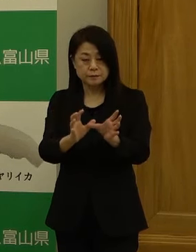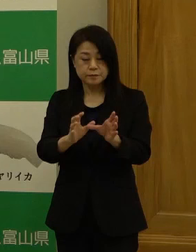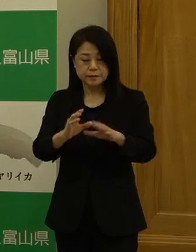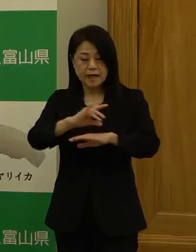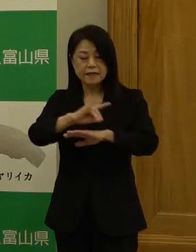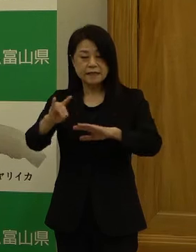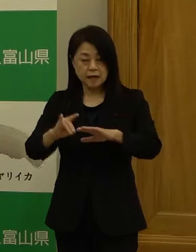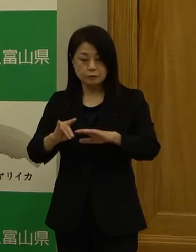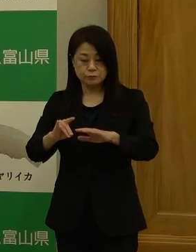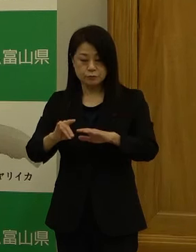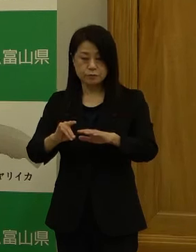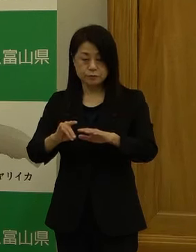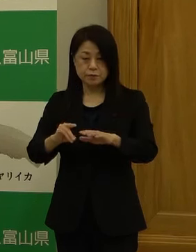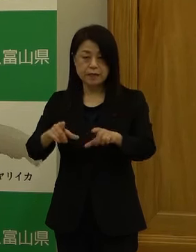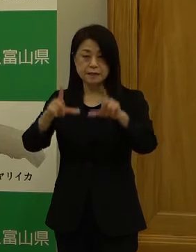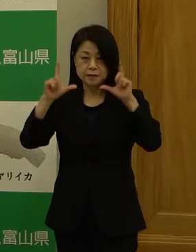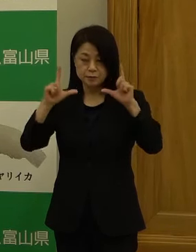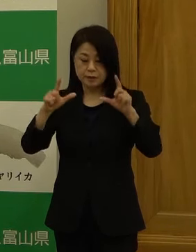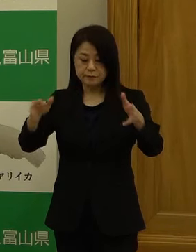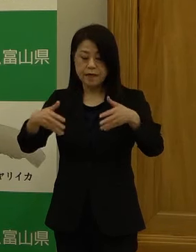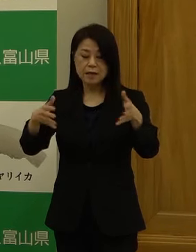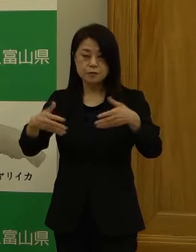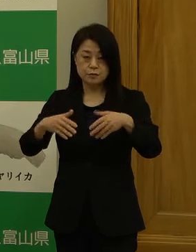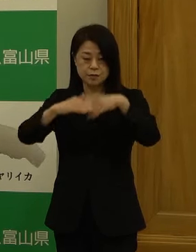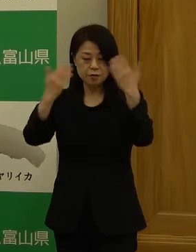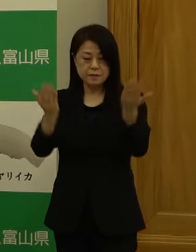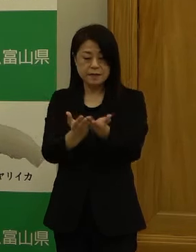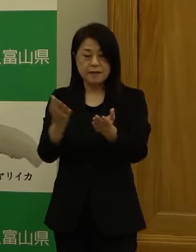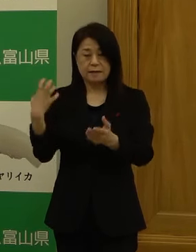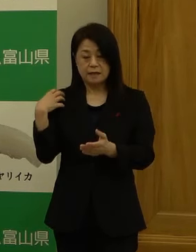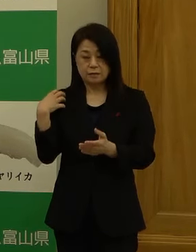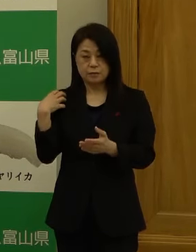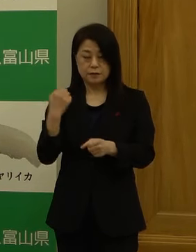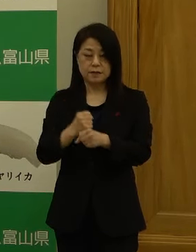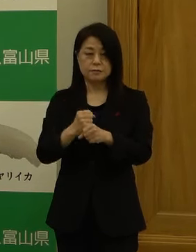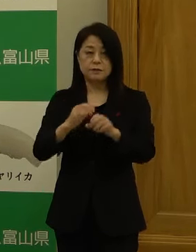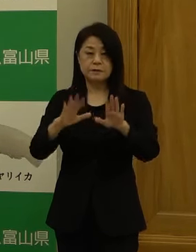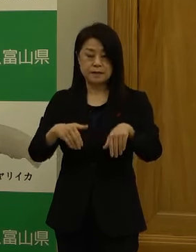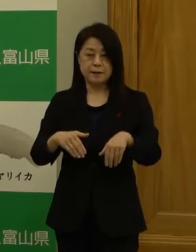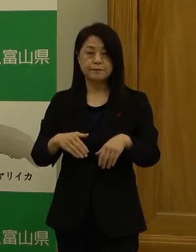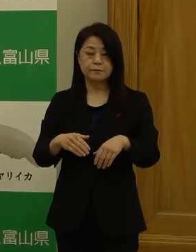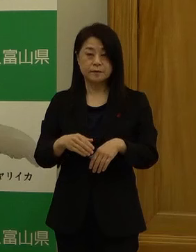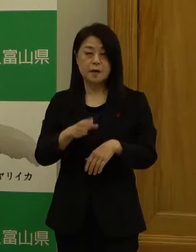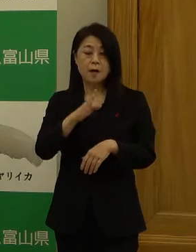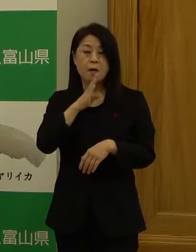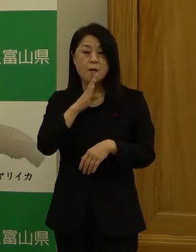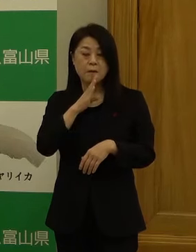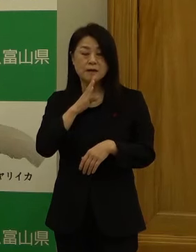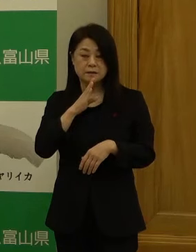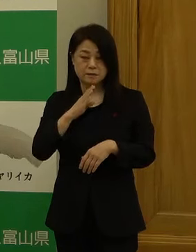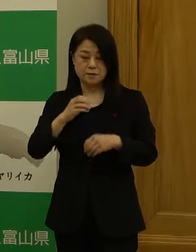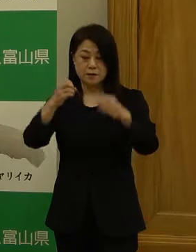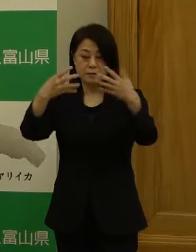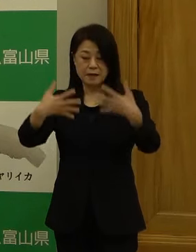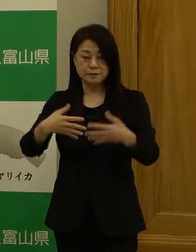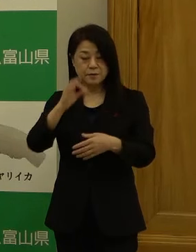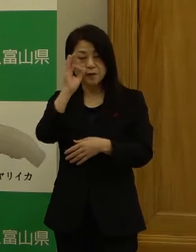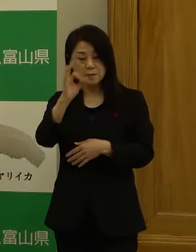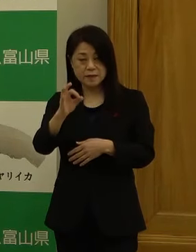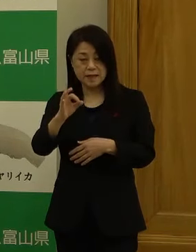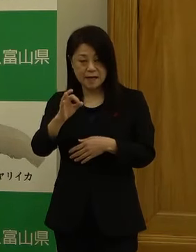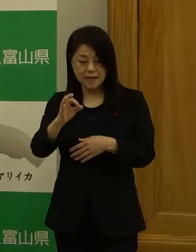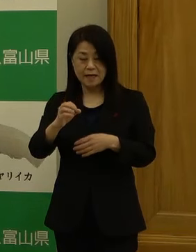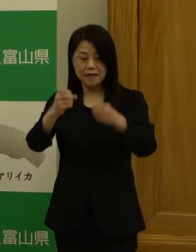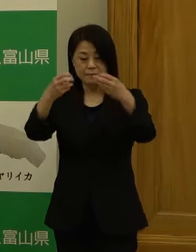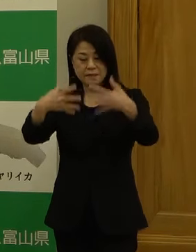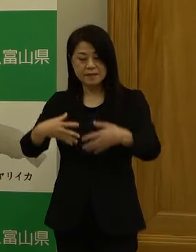演、編集をすべて行い制作しました。ぜひ本編動画を視聴いただき、チャンネル登録、もしよか